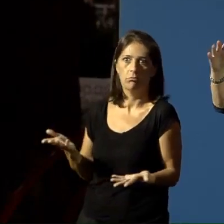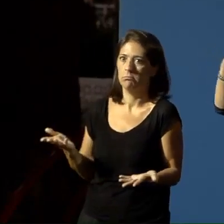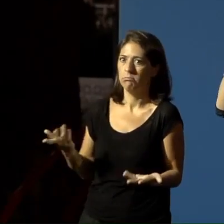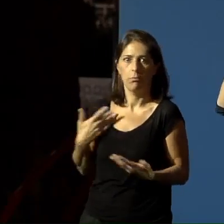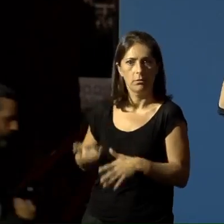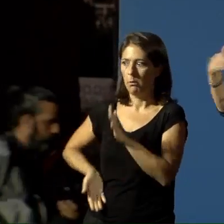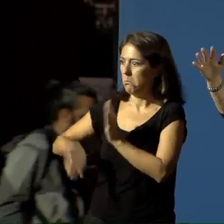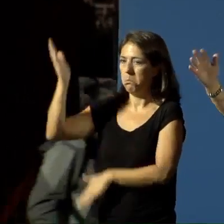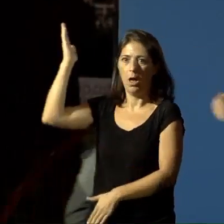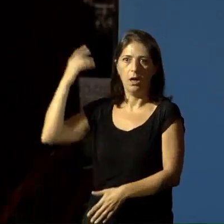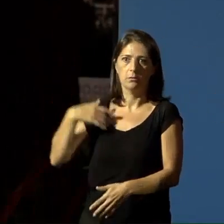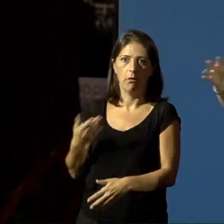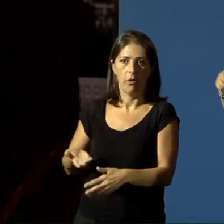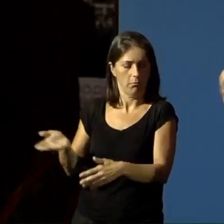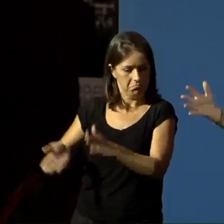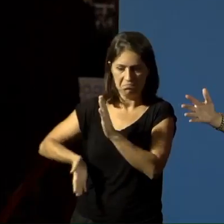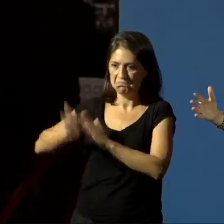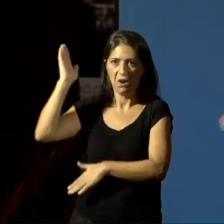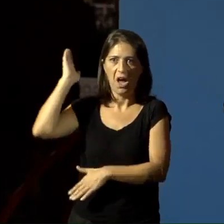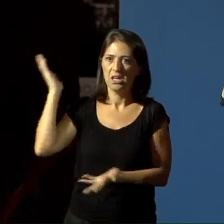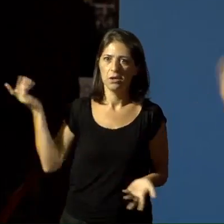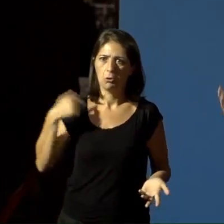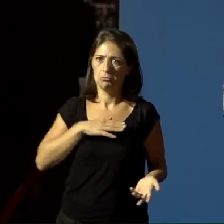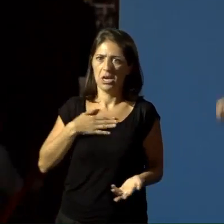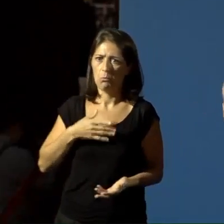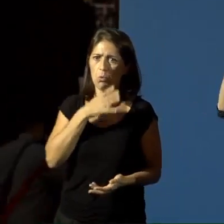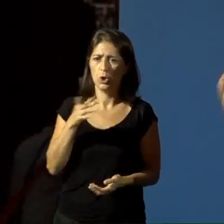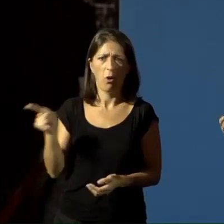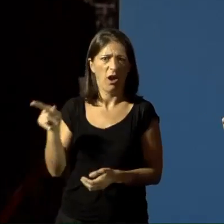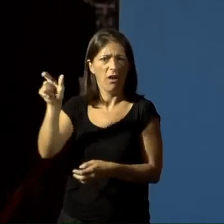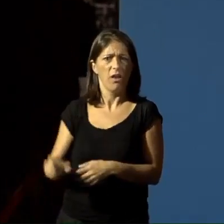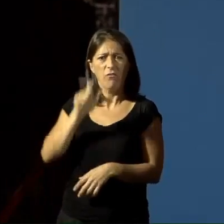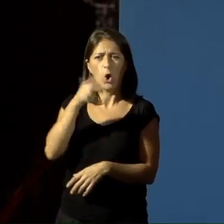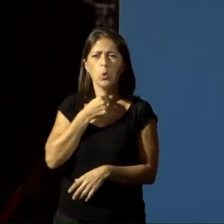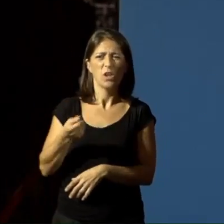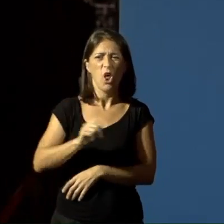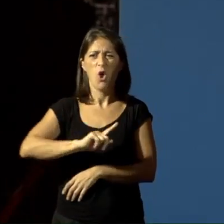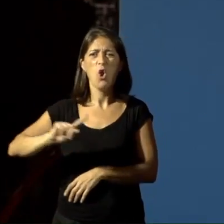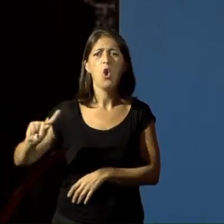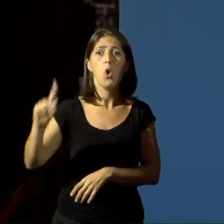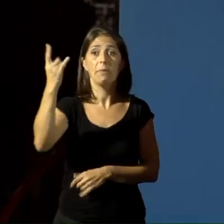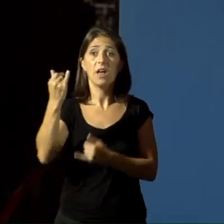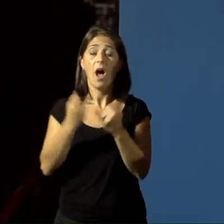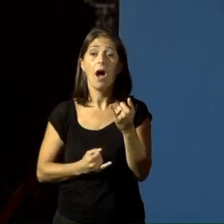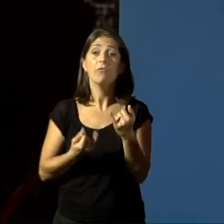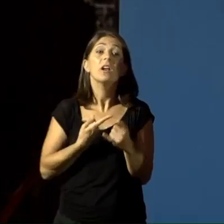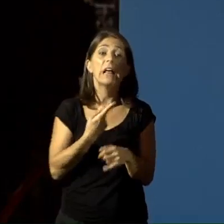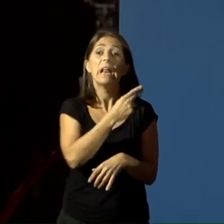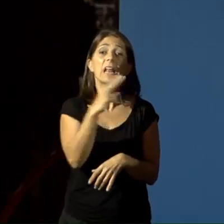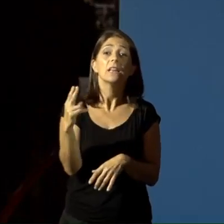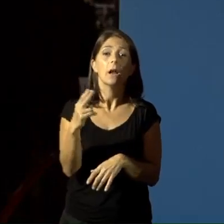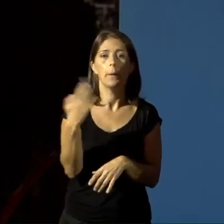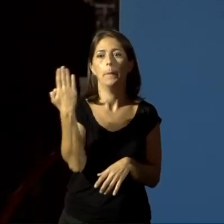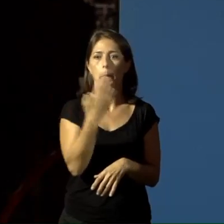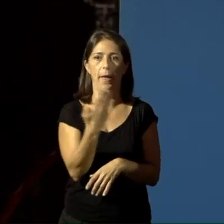a que marche, a darlle o pasaporte, que vaya para lá, porque o que máis lle gusta a Feijóo é do abecedario é a letra